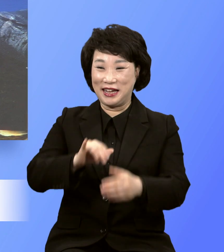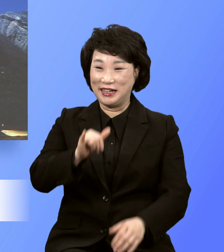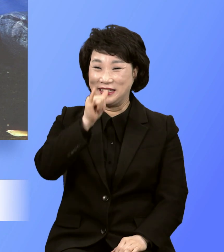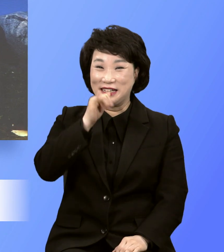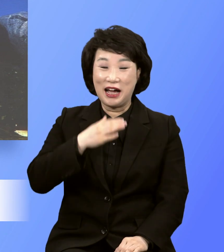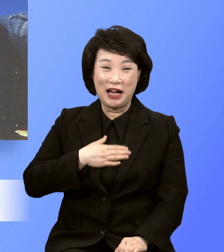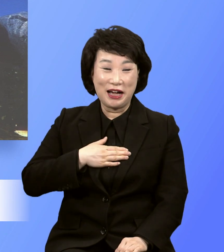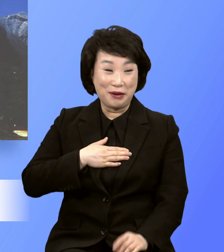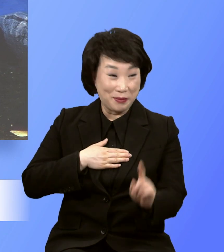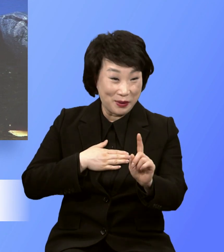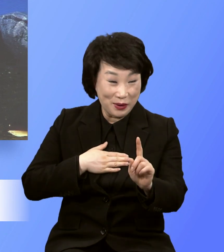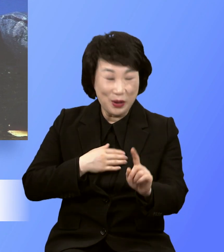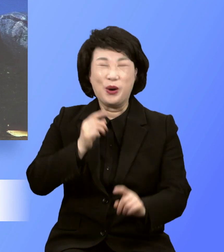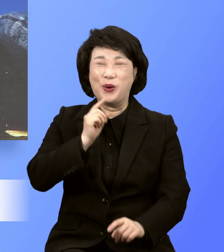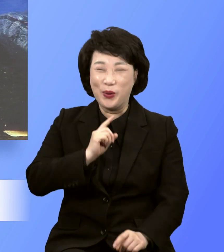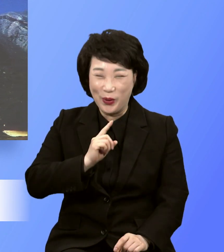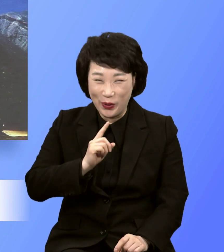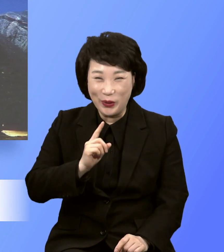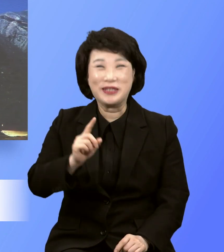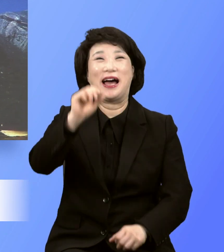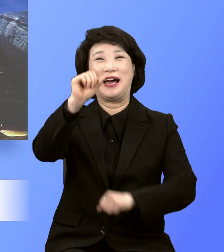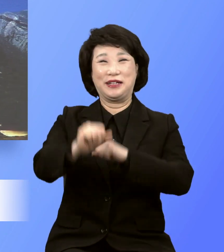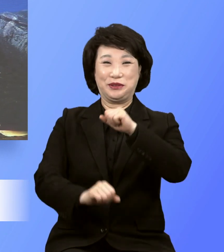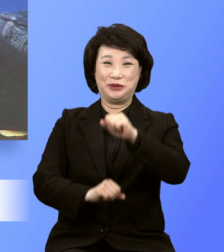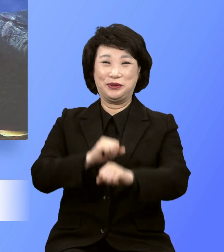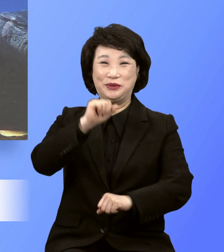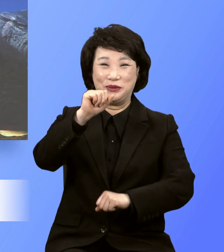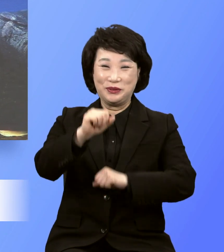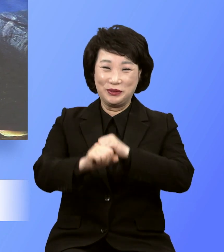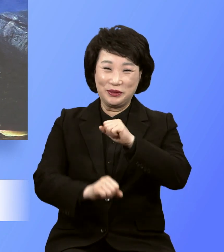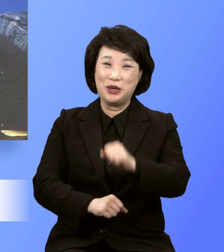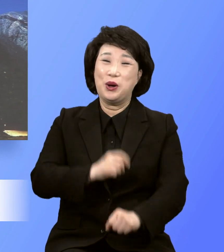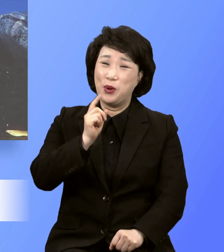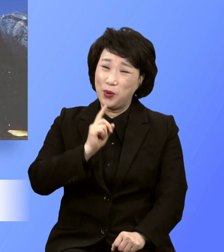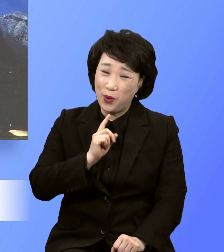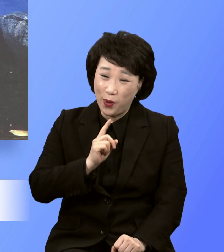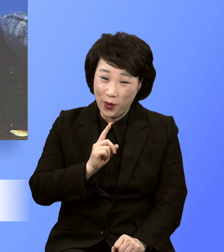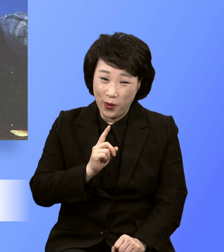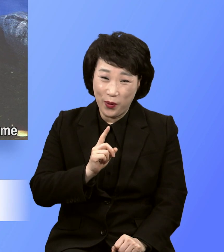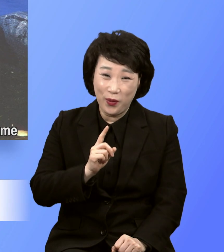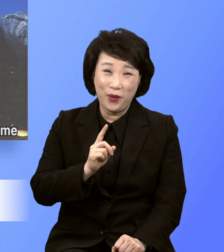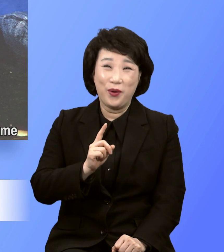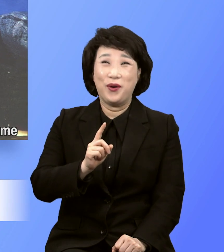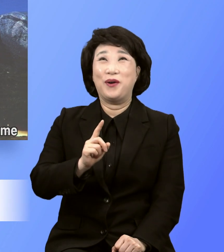있잖아요. 오 자유,